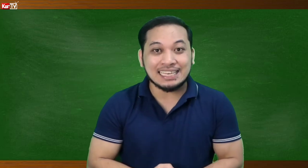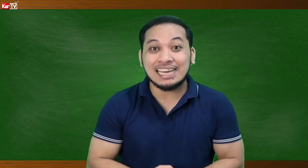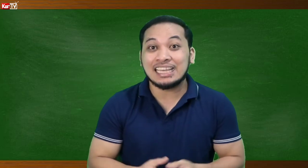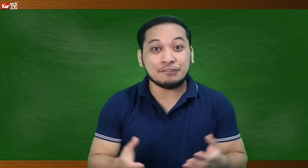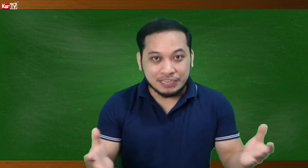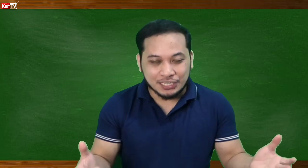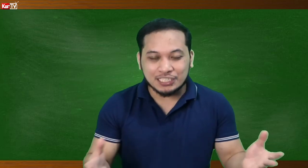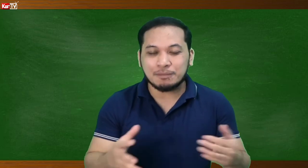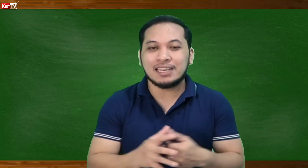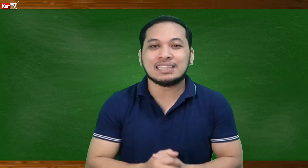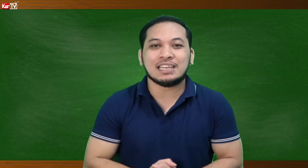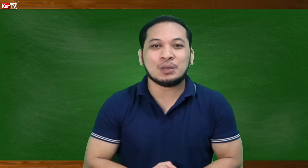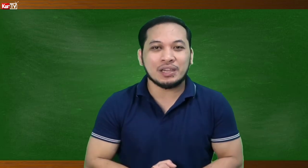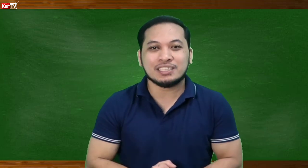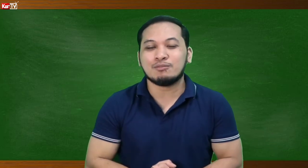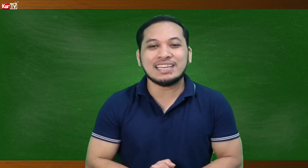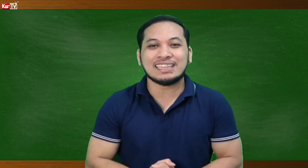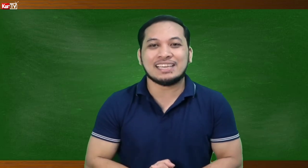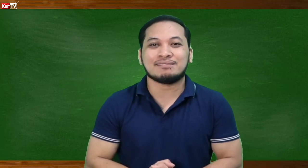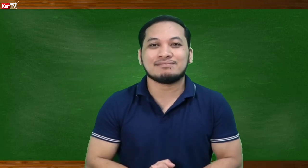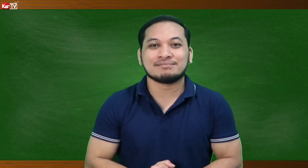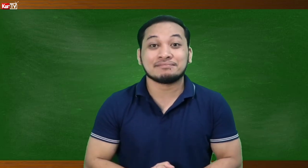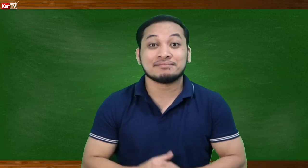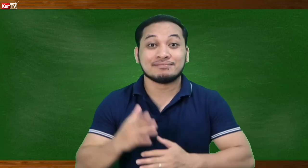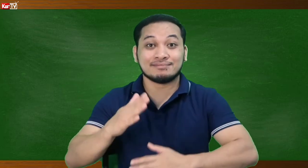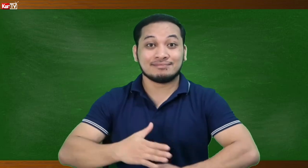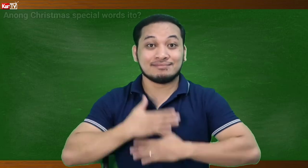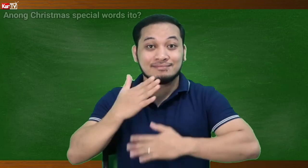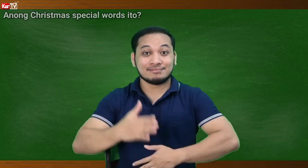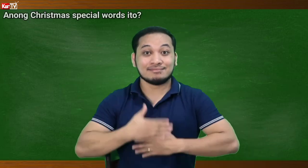at i-fingerspell natin. Okay, simulan natin.